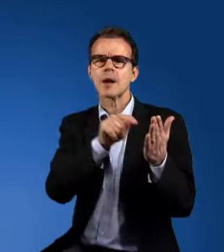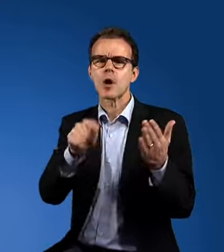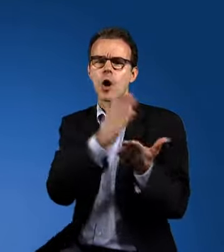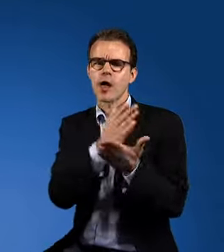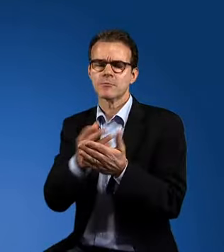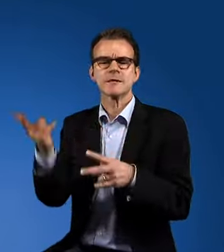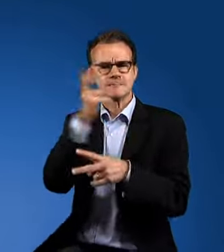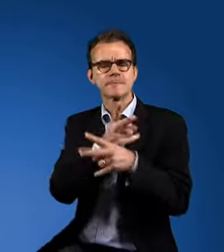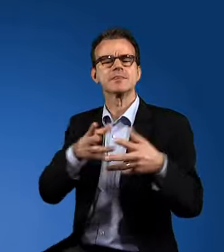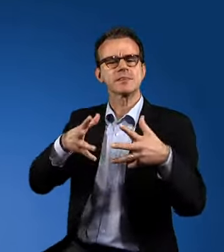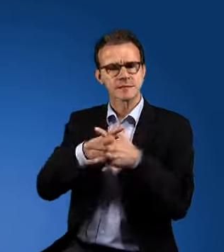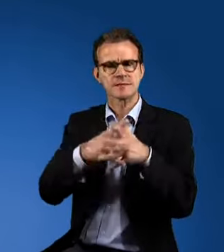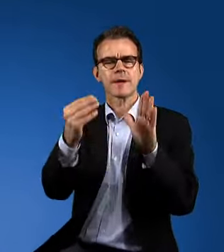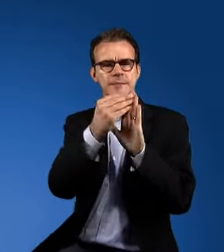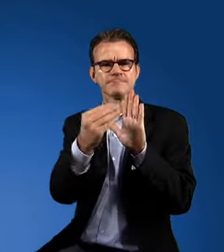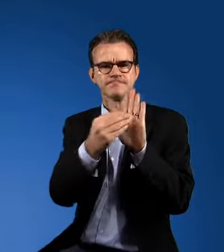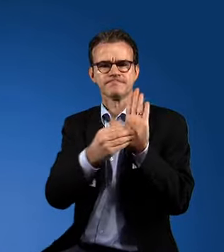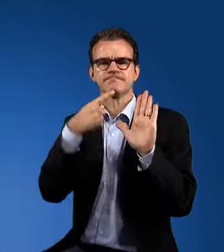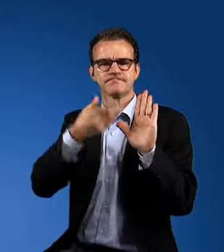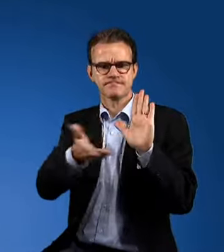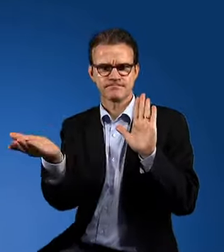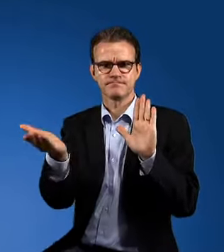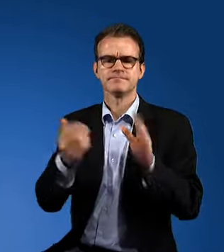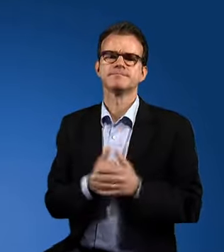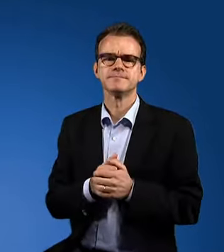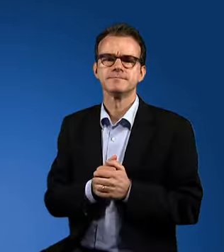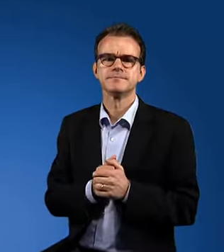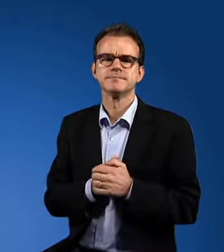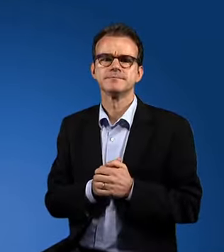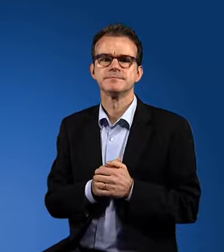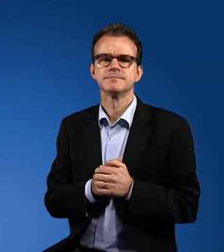muissa ihmisoikeussopimuksissa olevia oikeuksia.